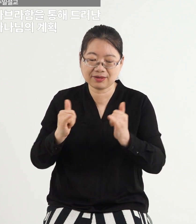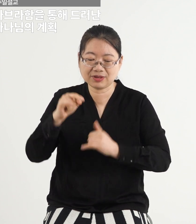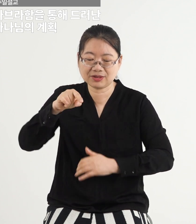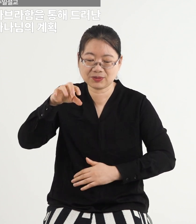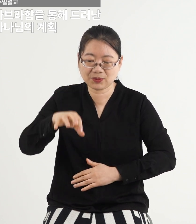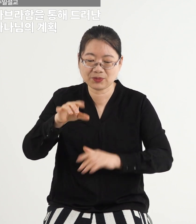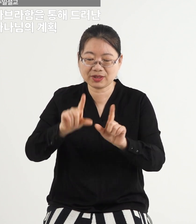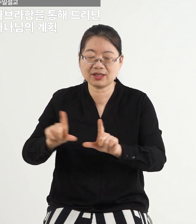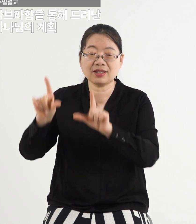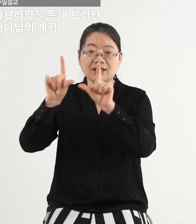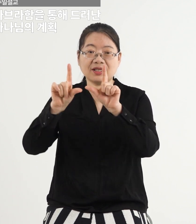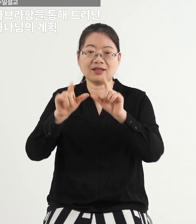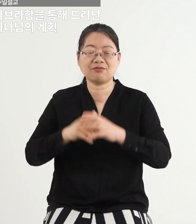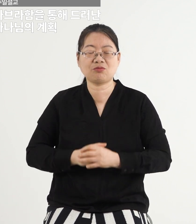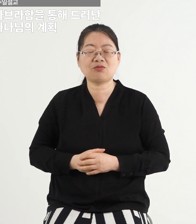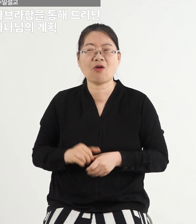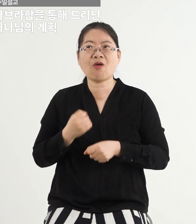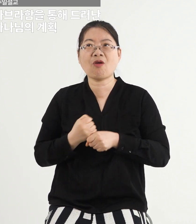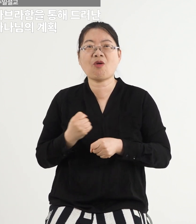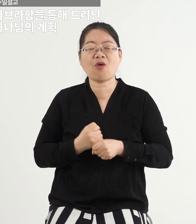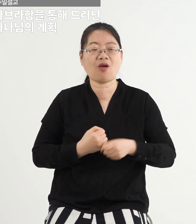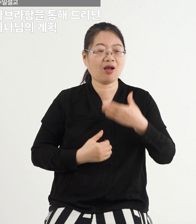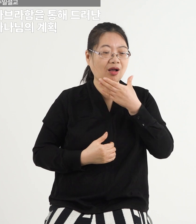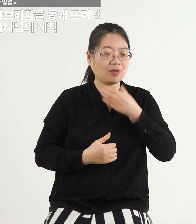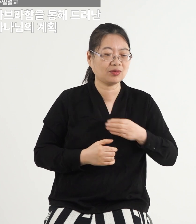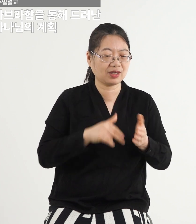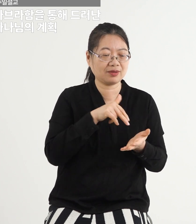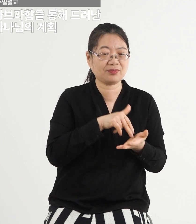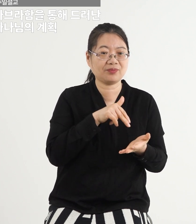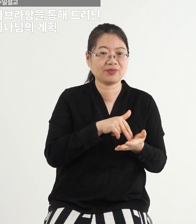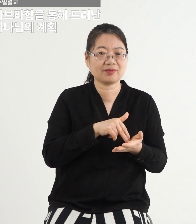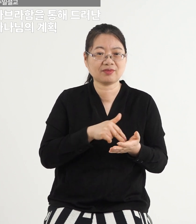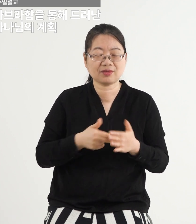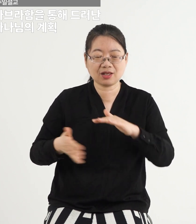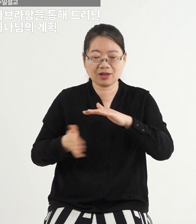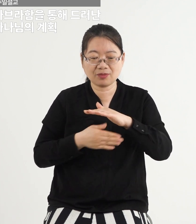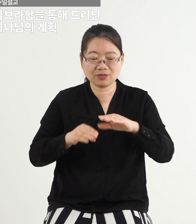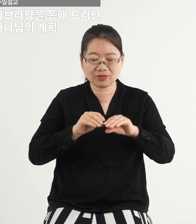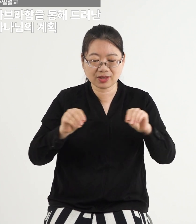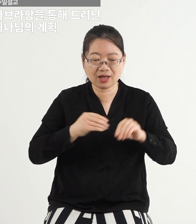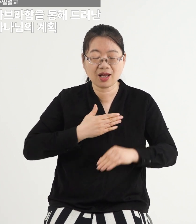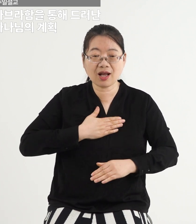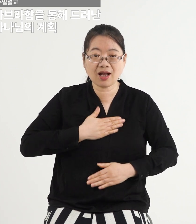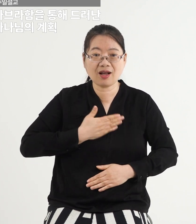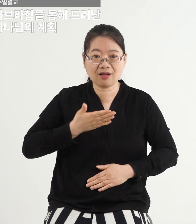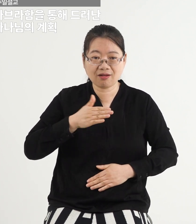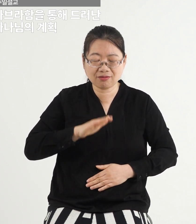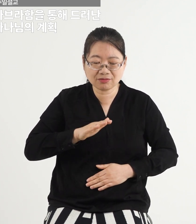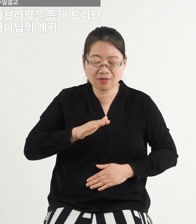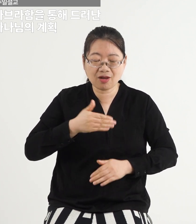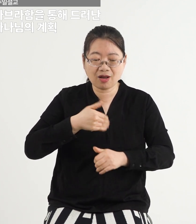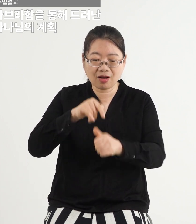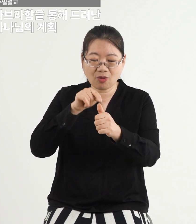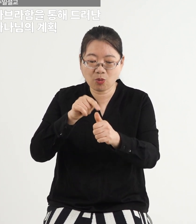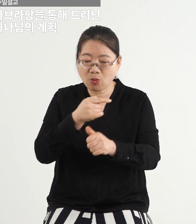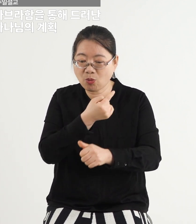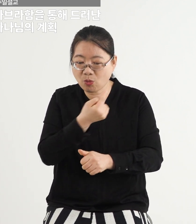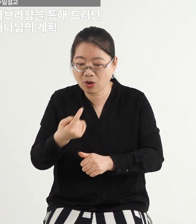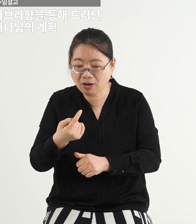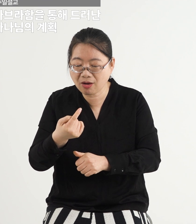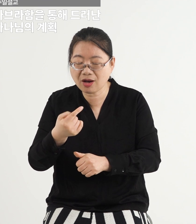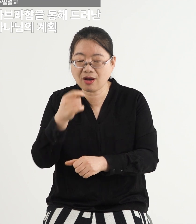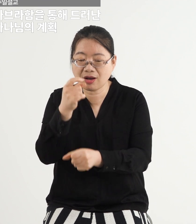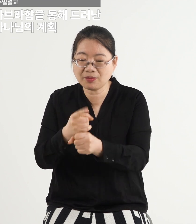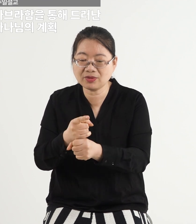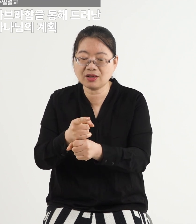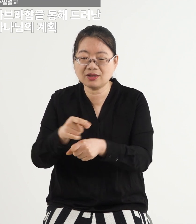거주했어요. 자, 황당하죠? 아브라함 입장에서는 빈 땅인 줄 알았는데 가라 그래서 왔더니 그 땅에 이미